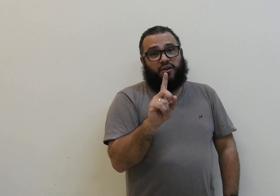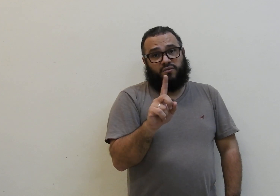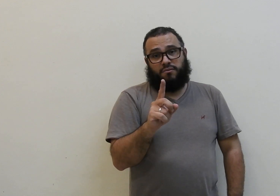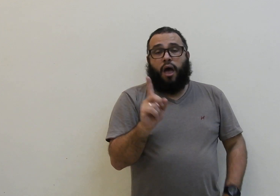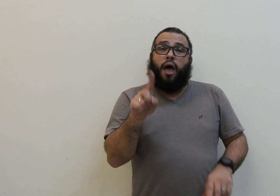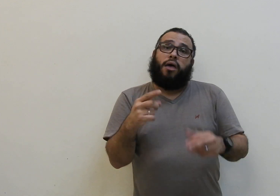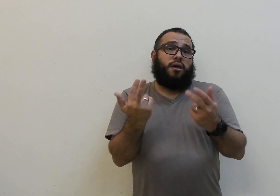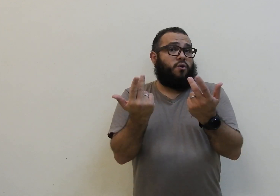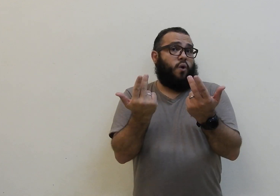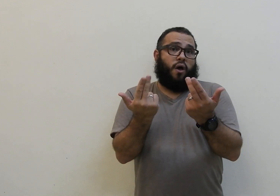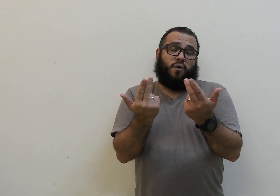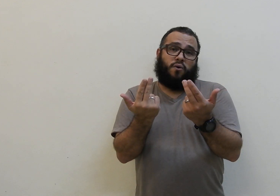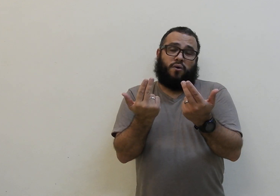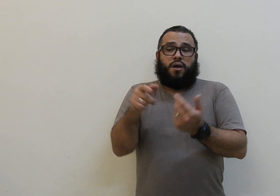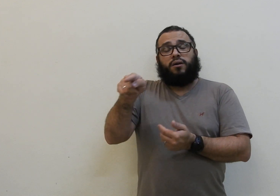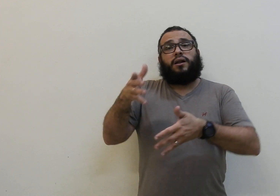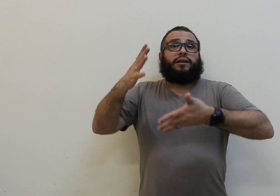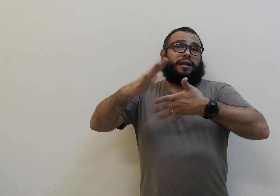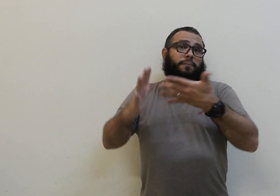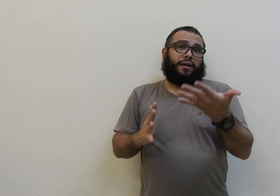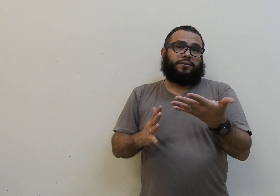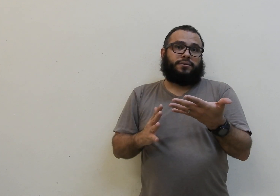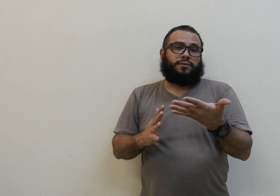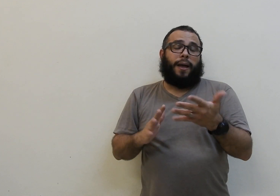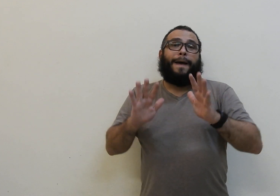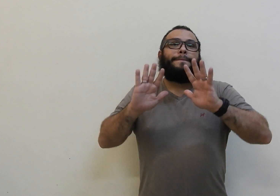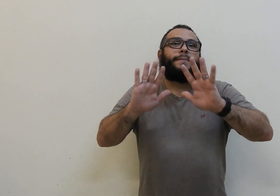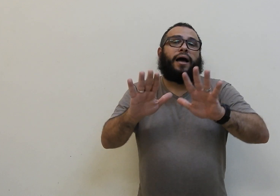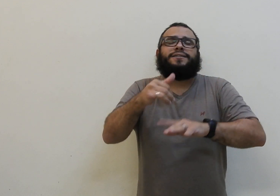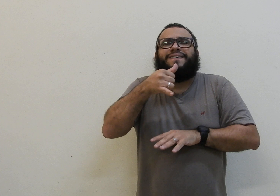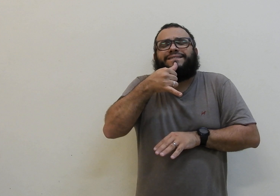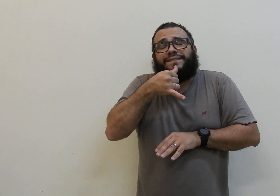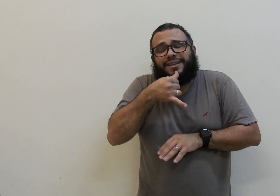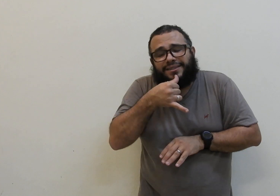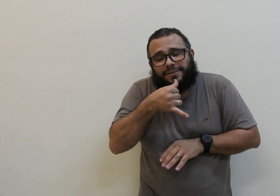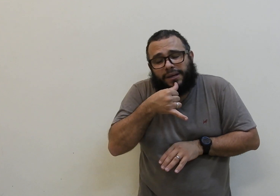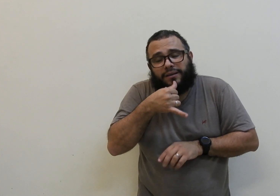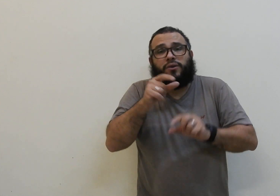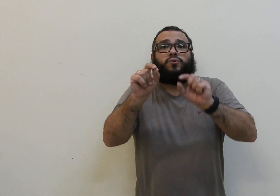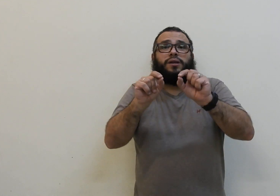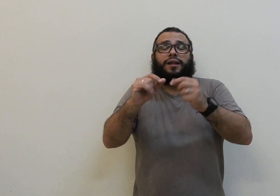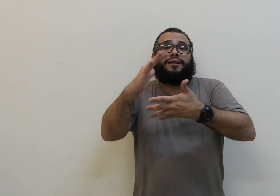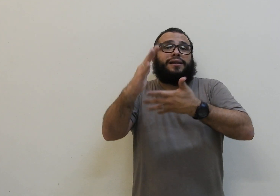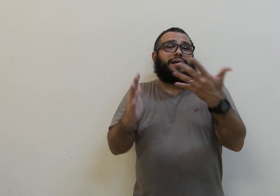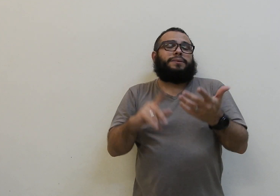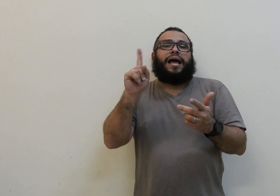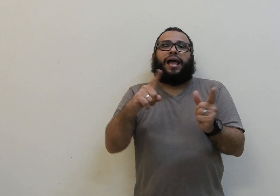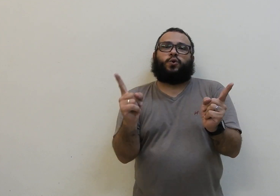fácil aprender outra língua? Não, não é. E a língua de sinais, ela tem esse mesmo status e precisa ter esse